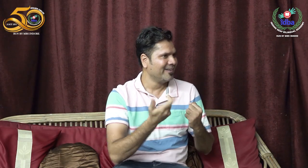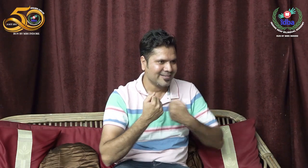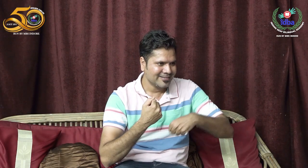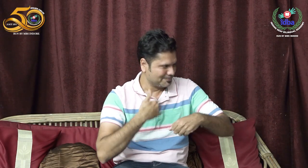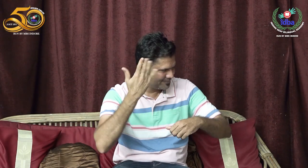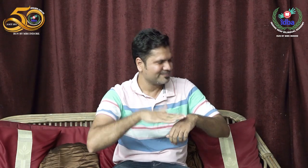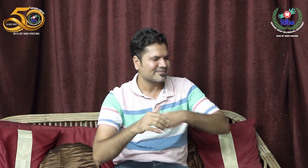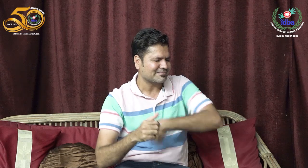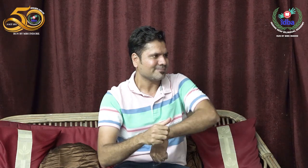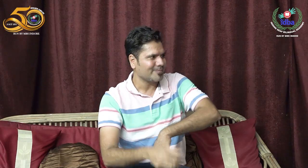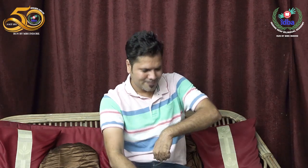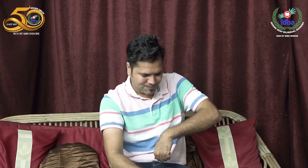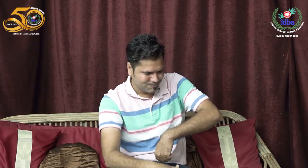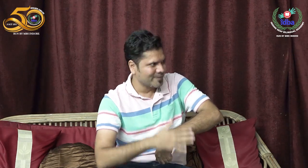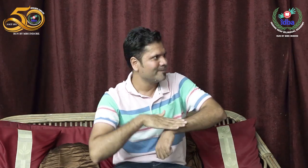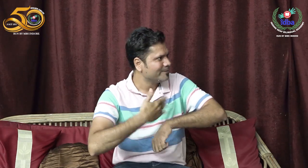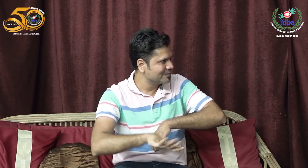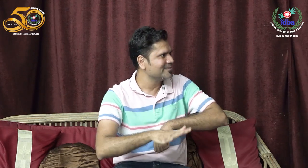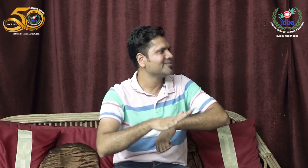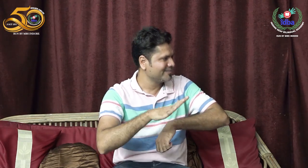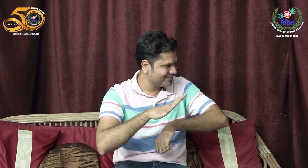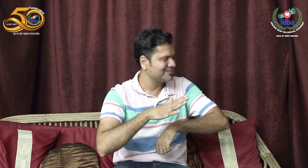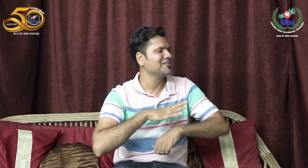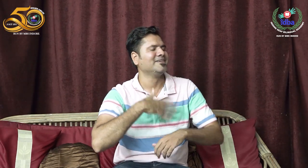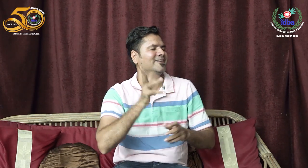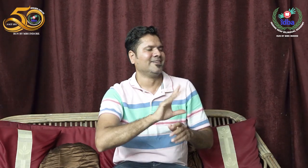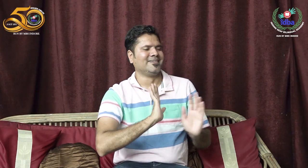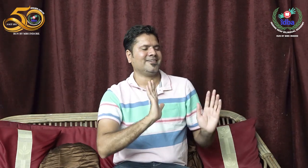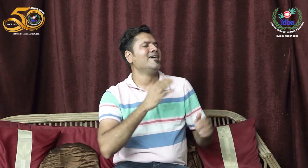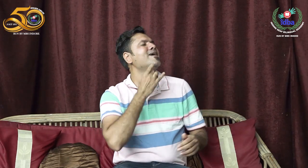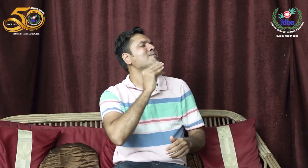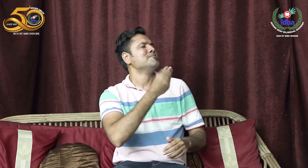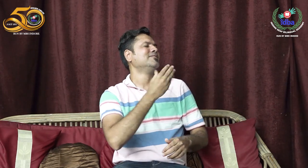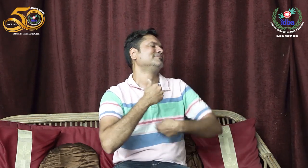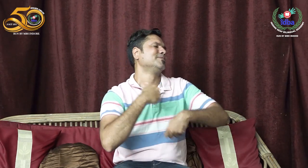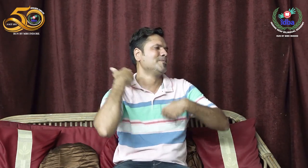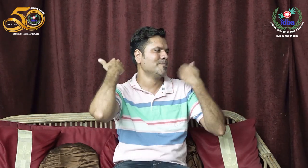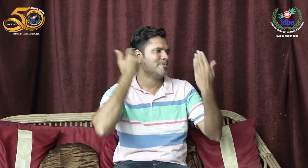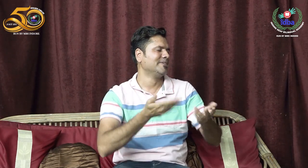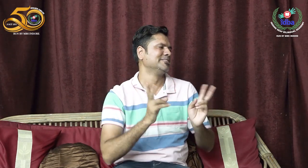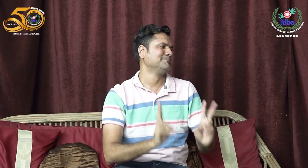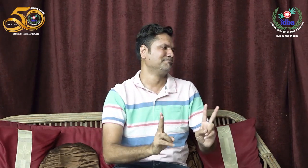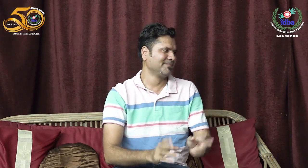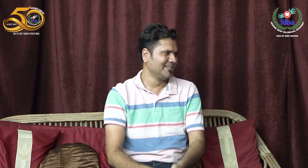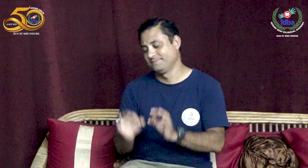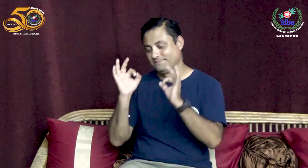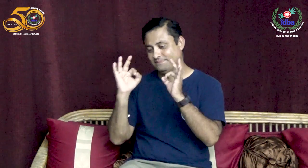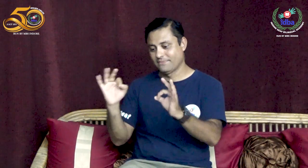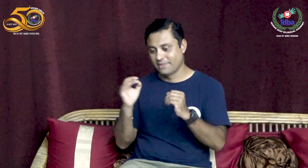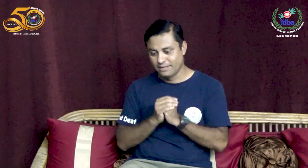है। जी हाँ, क्रिकेट से जो मेरा एक्सपीरियंस बहुत अच्छा रहा है। स्टार्टिंग में हार्ड बॉल से मुझे बहुत उसे लगी भी थी, बट फिर धीरे